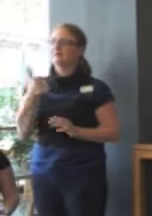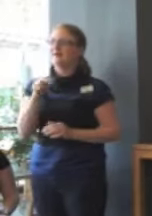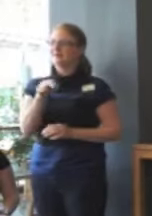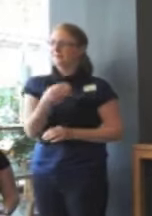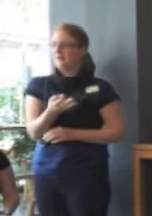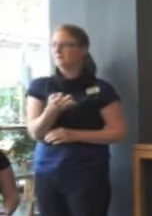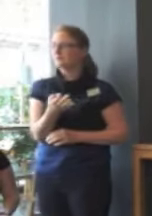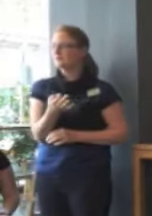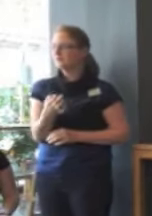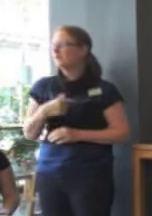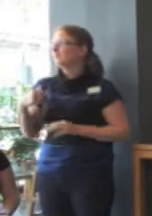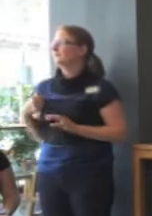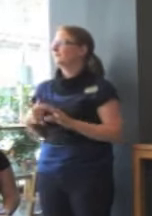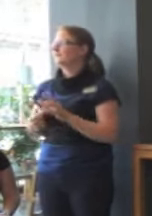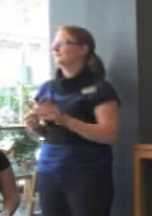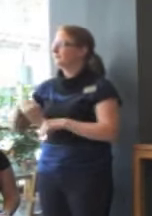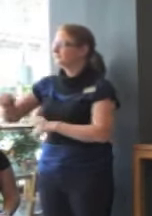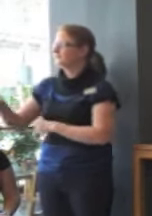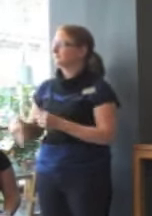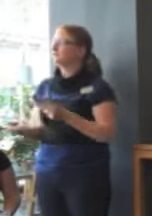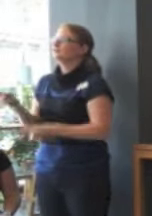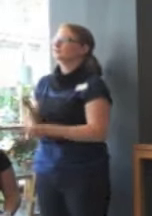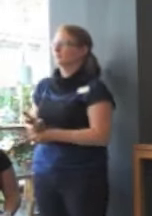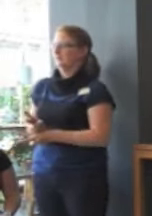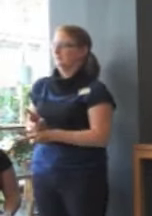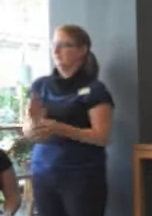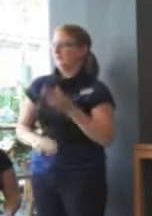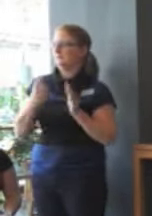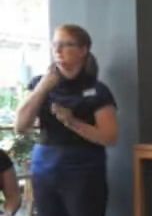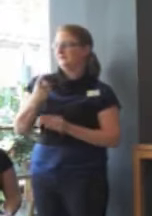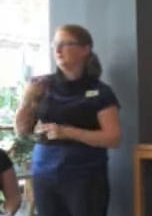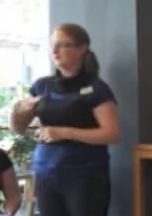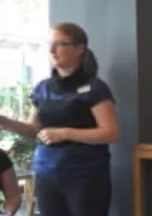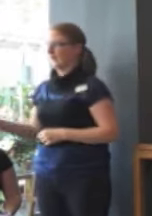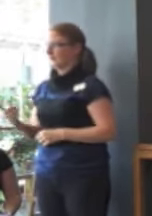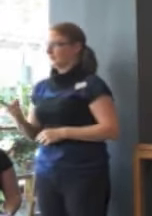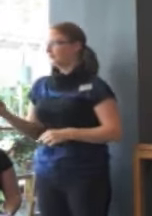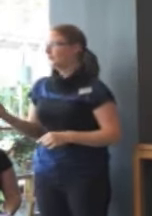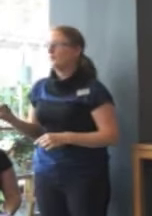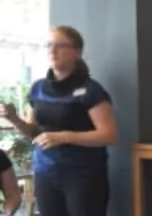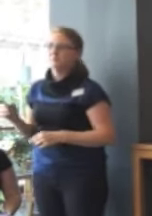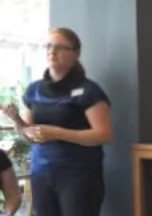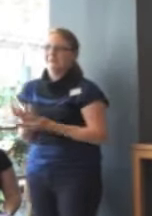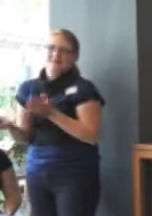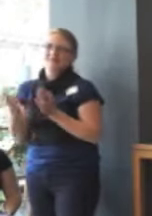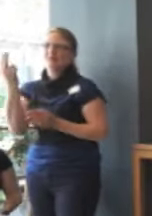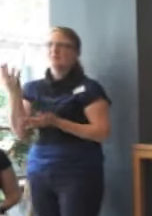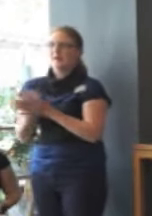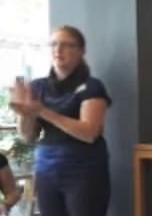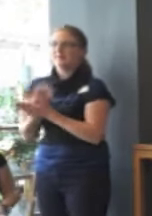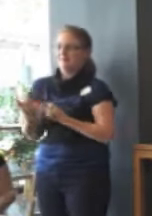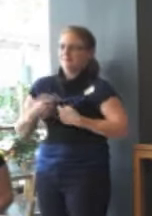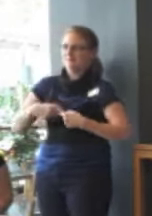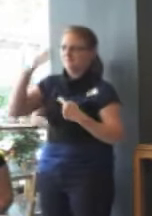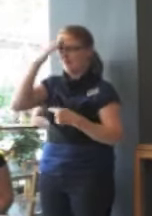Vi avsätter ungefär dubbelt så mycket som Finland och Danmark, som knappast räknas till några uländer när det gäller